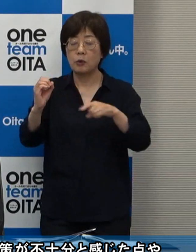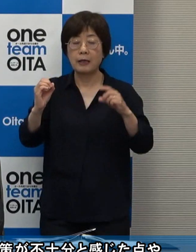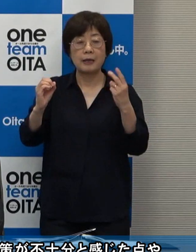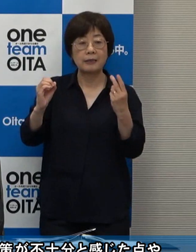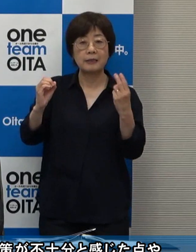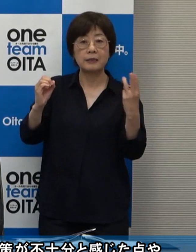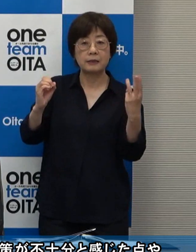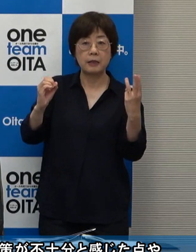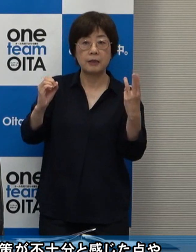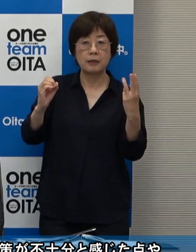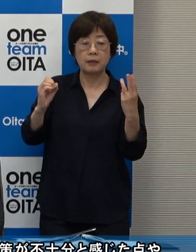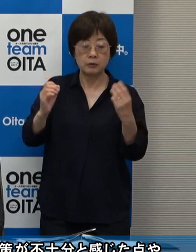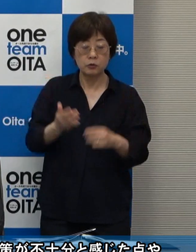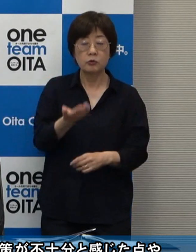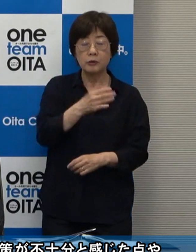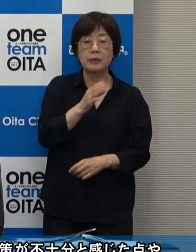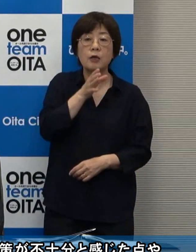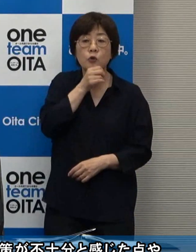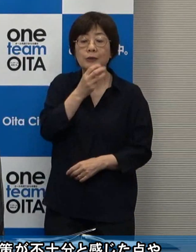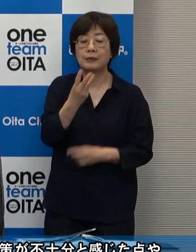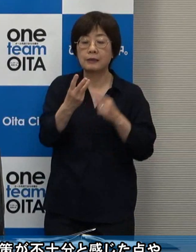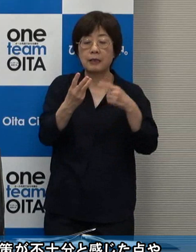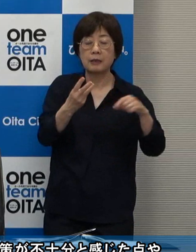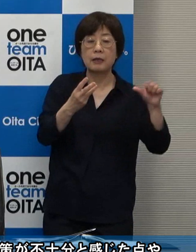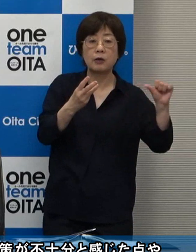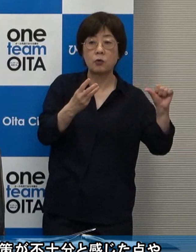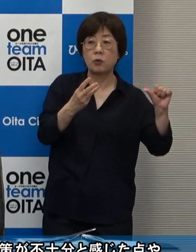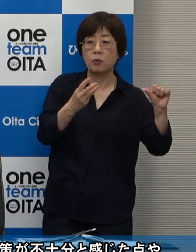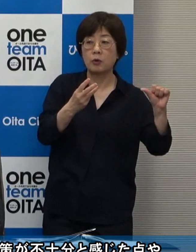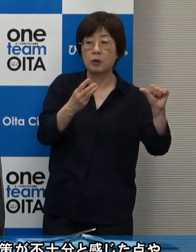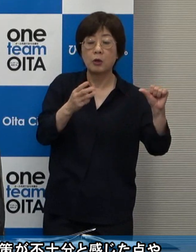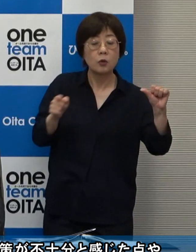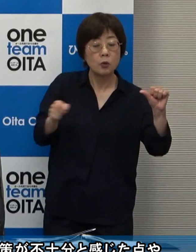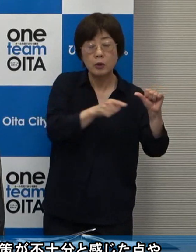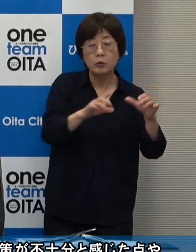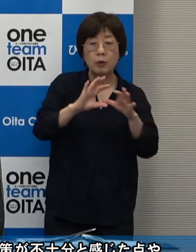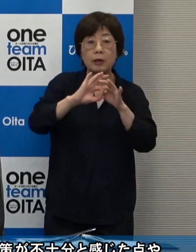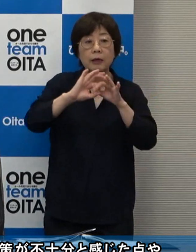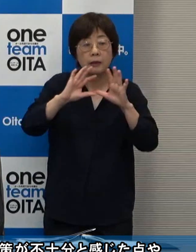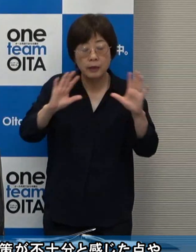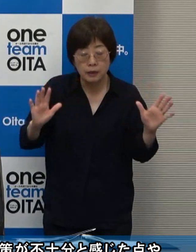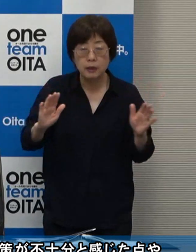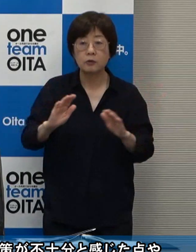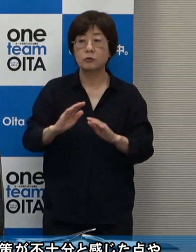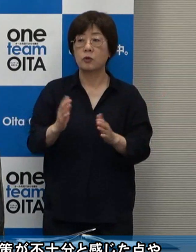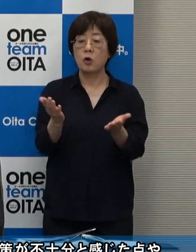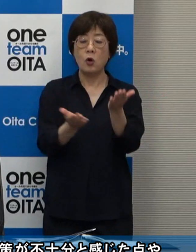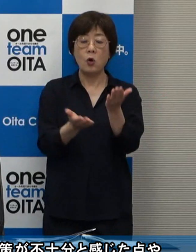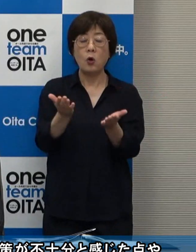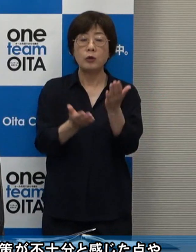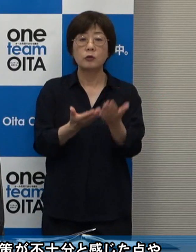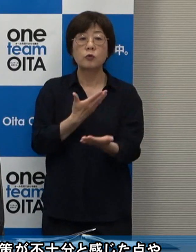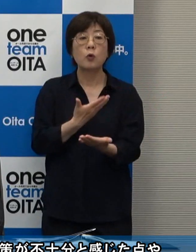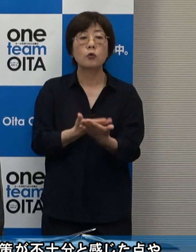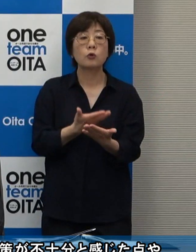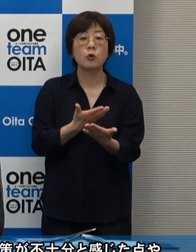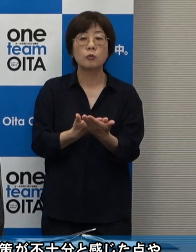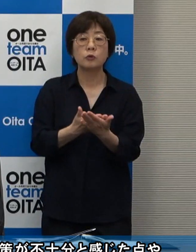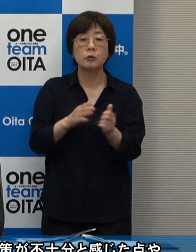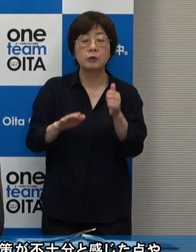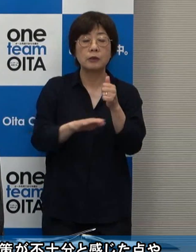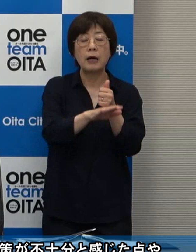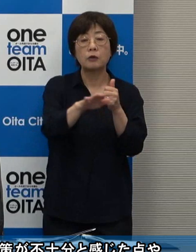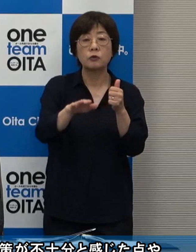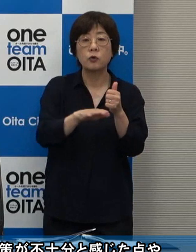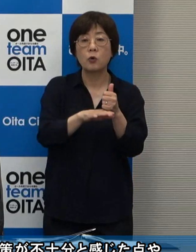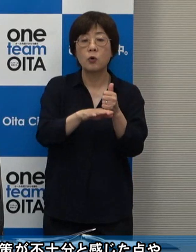か3から5とかそういう年齢は関係なくですね、保育を望む環境は無料の